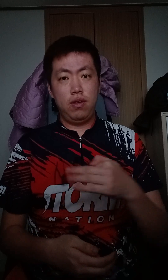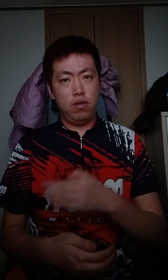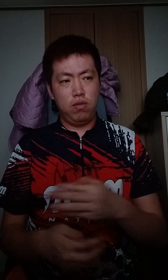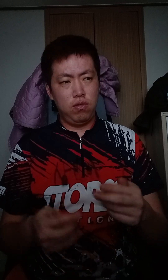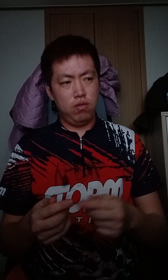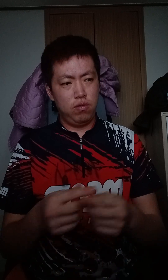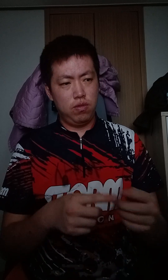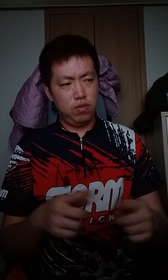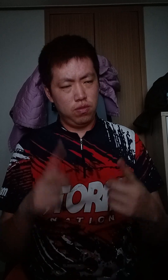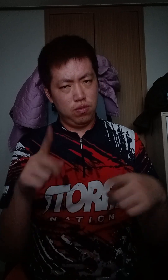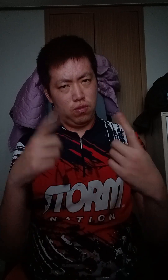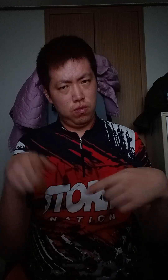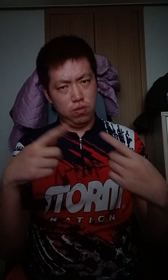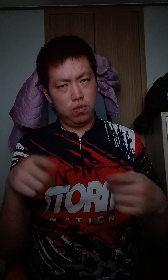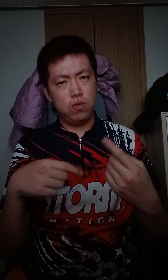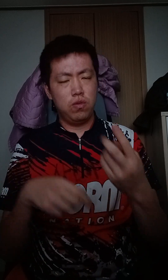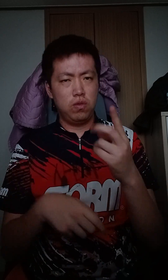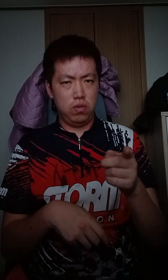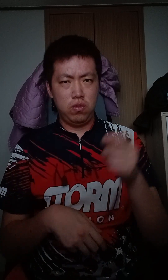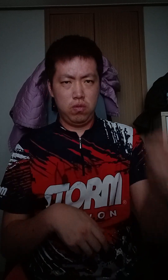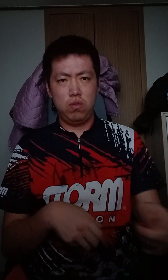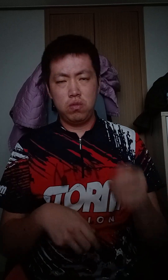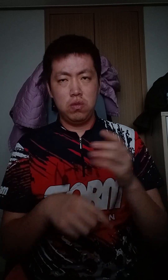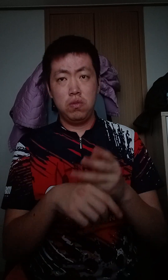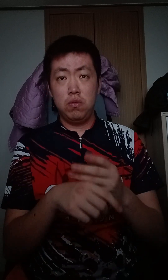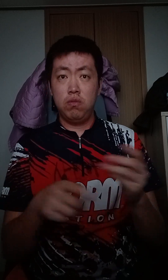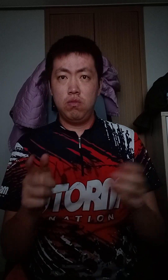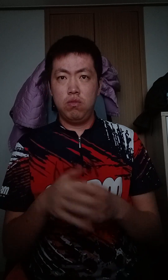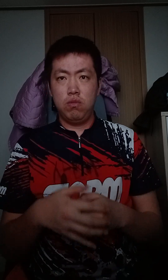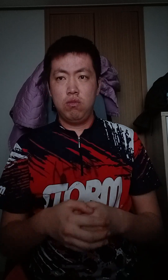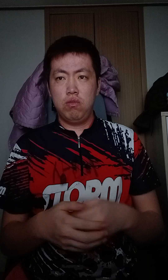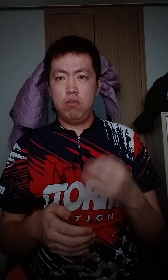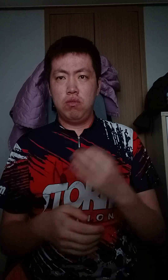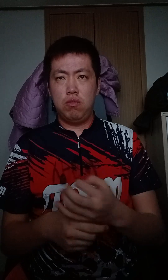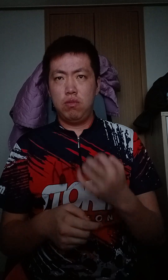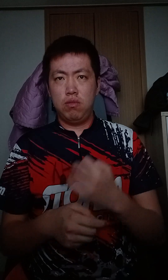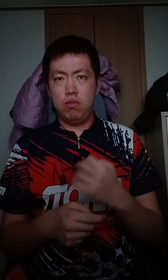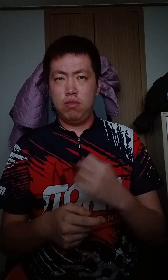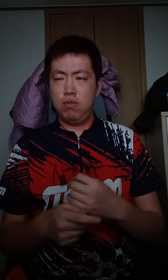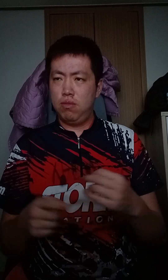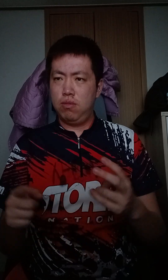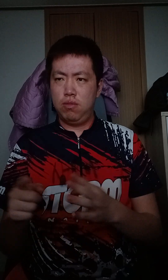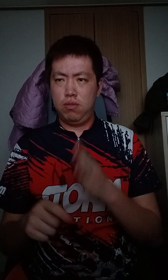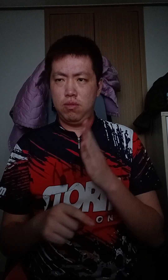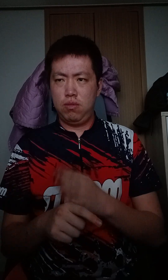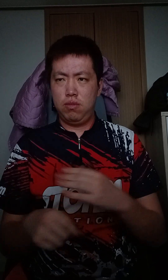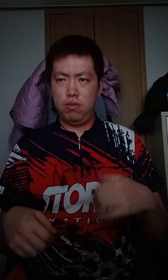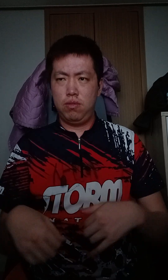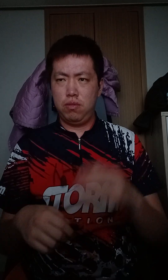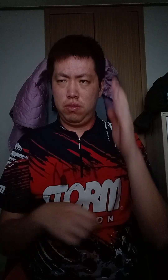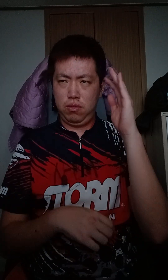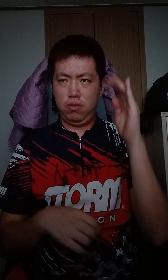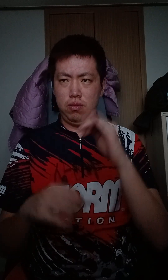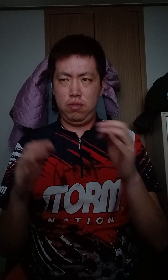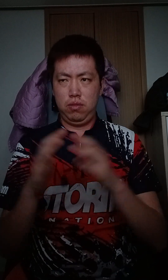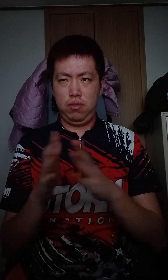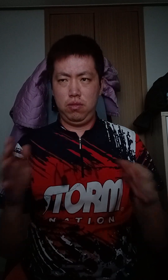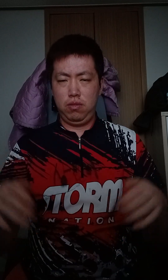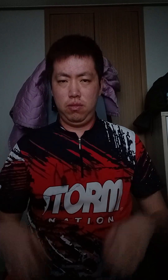테니 휠체어를 고치라고 하는데도 외삼촌은 범인이 잡히기 전까지 안 고치겠다며 버티고 계신다고 전하기도 했습니다. 자,